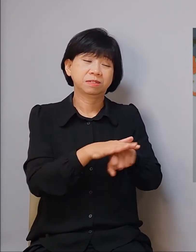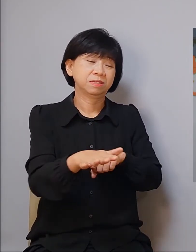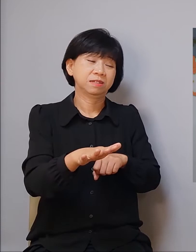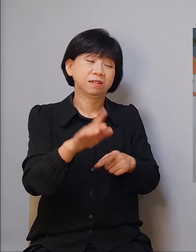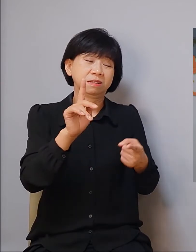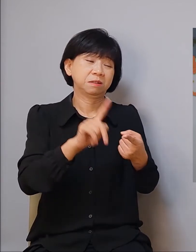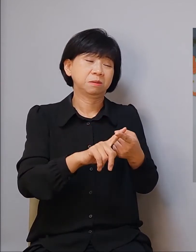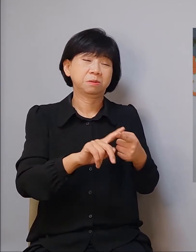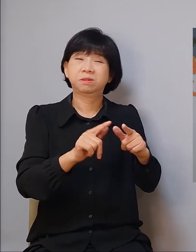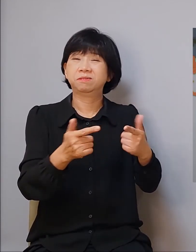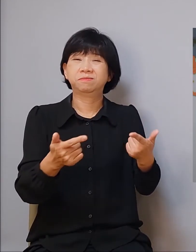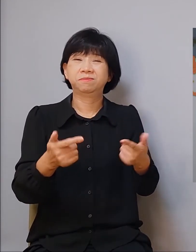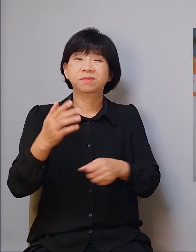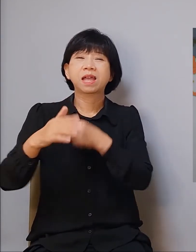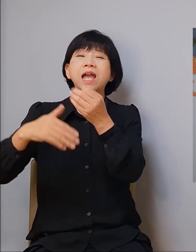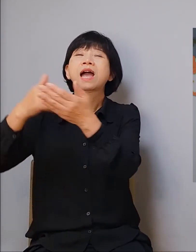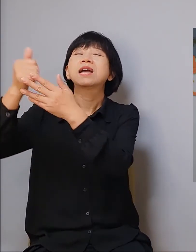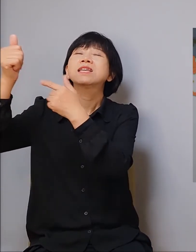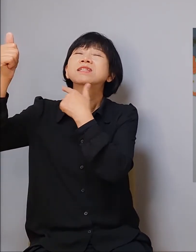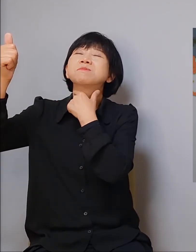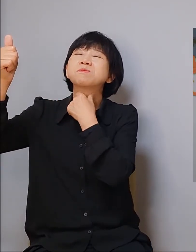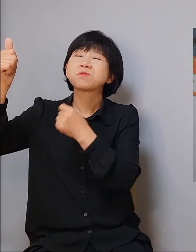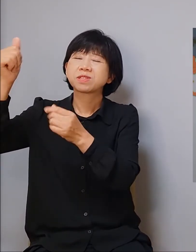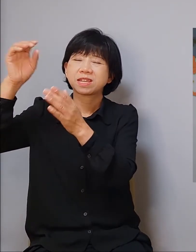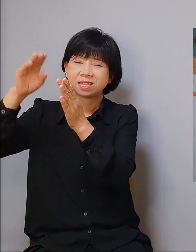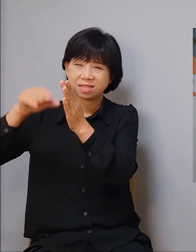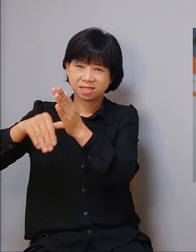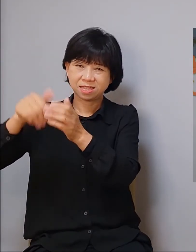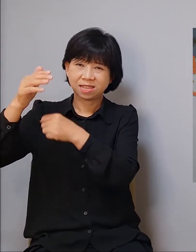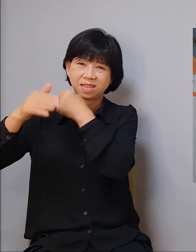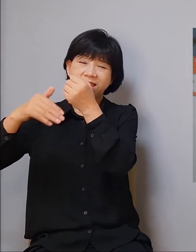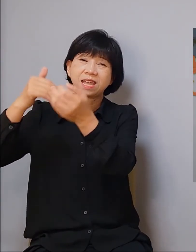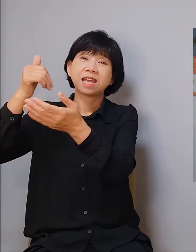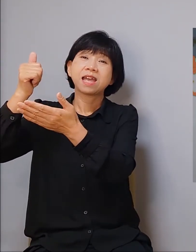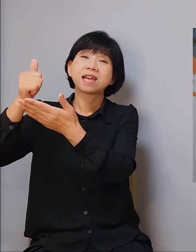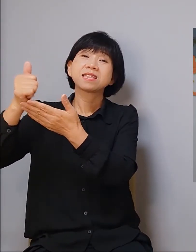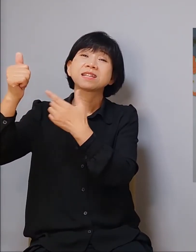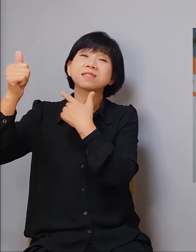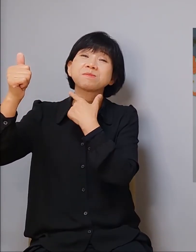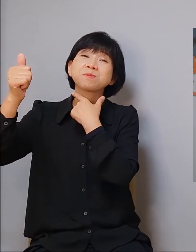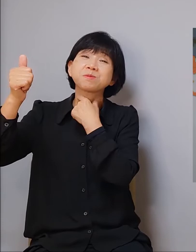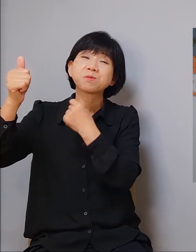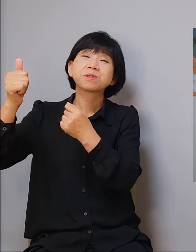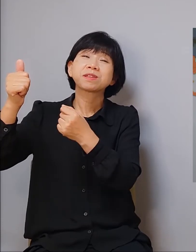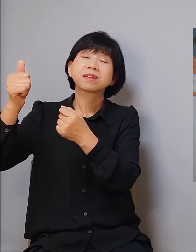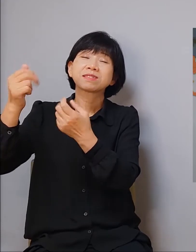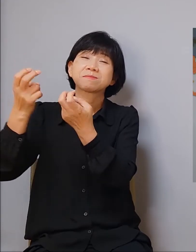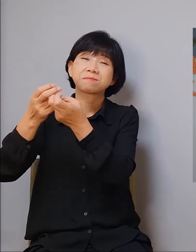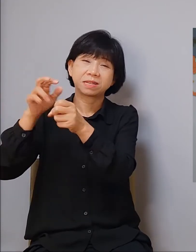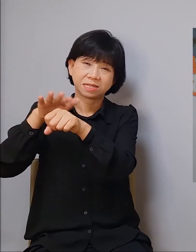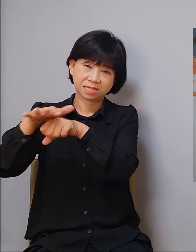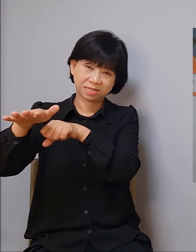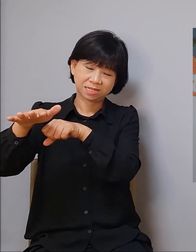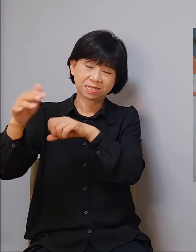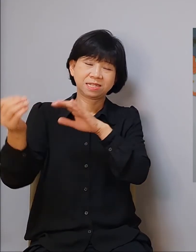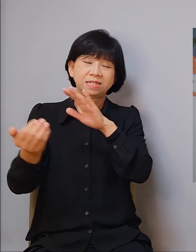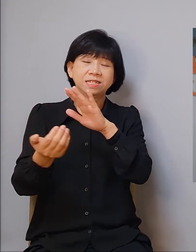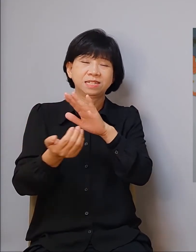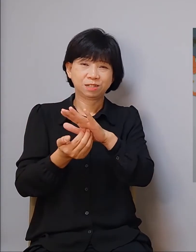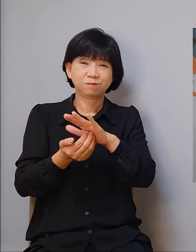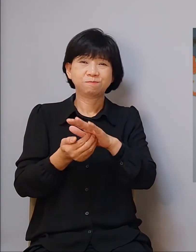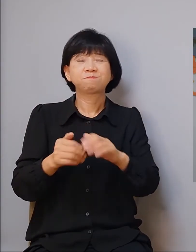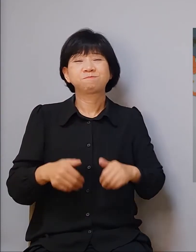때, 하나님께서 원하시는 그 타이밍, 그 하나님의 방식으로 이루어져야